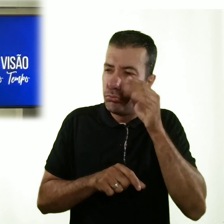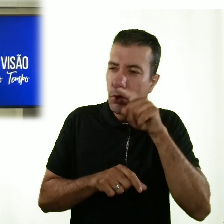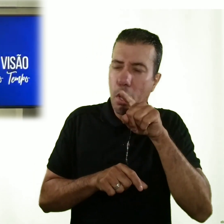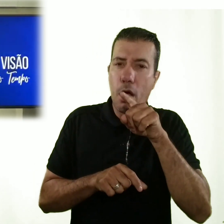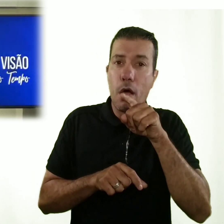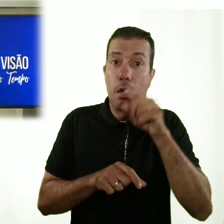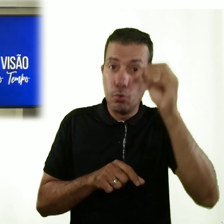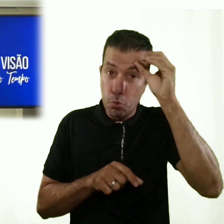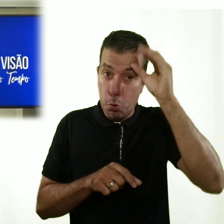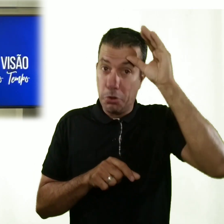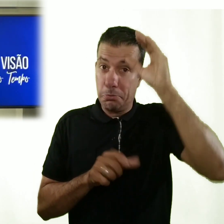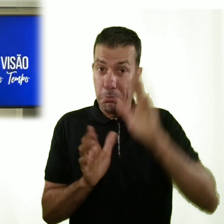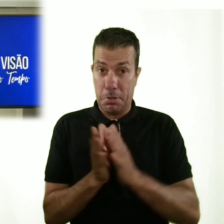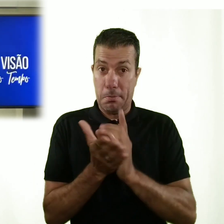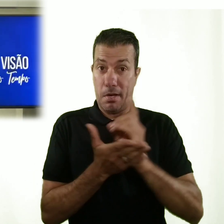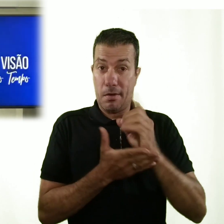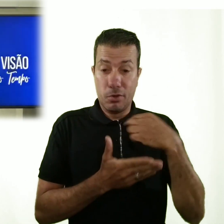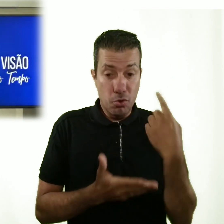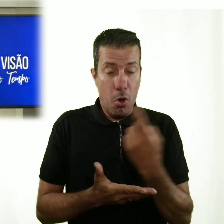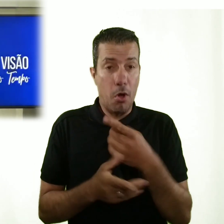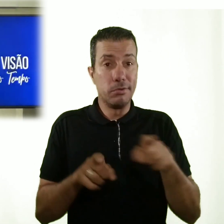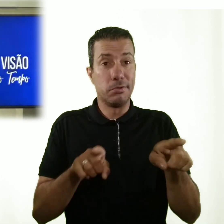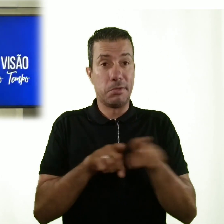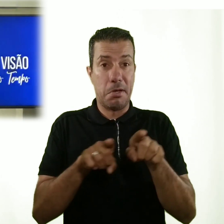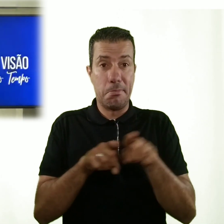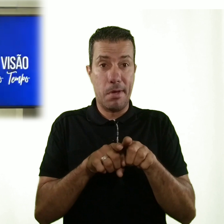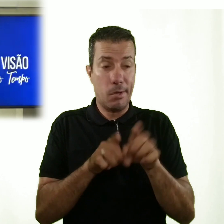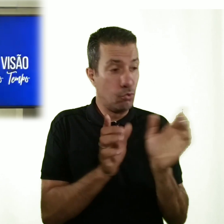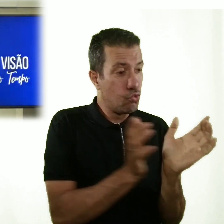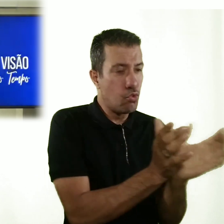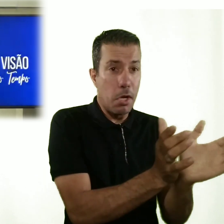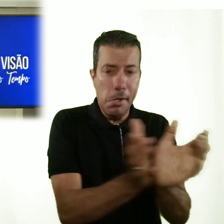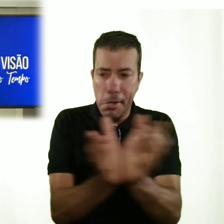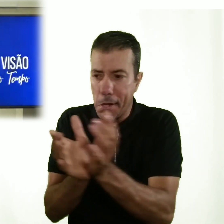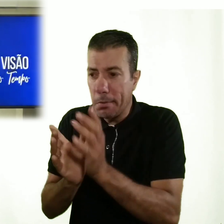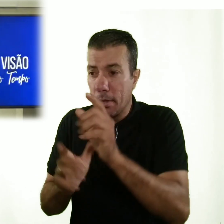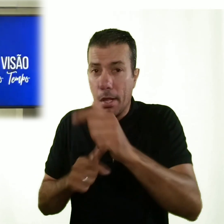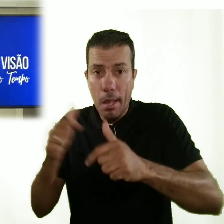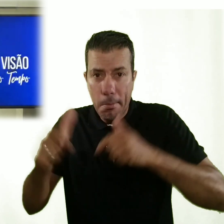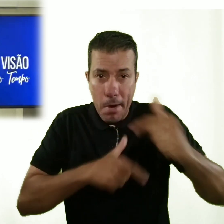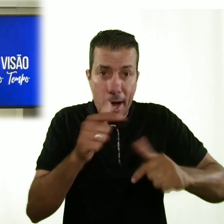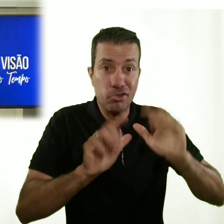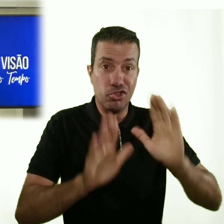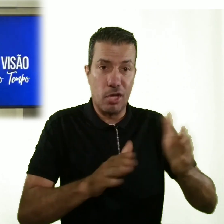você e como nós. Aqui tem uma grande equipe trabalhando, todos aqui já fomos abençoados,